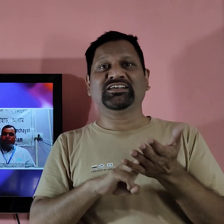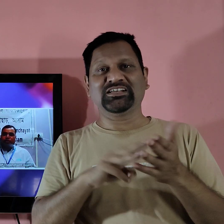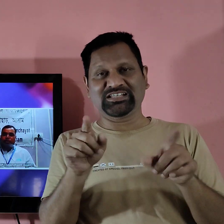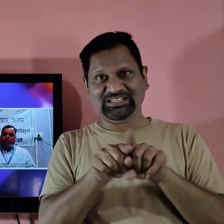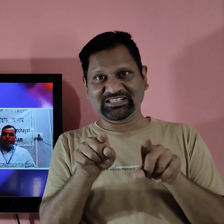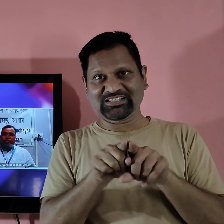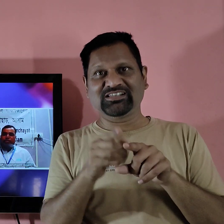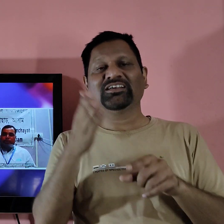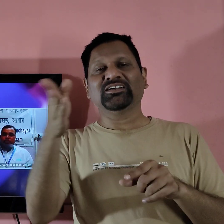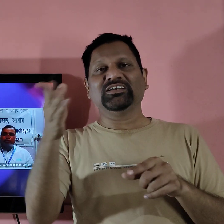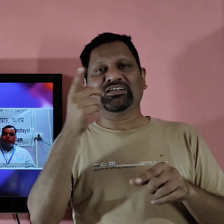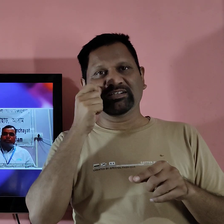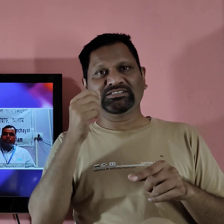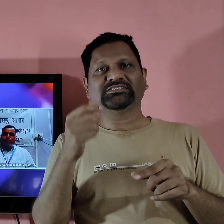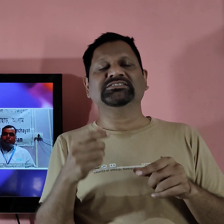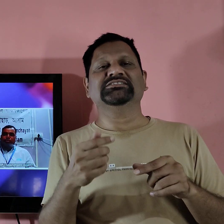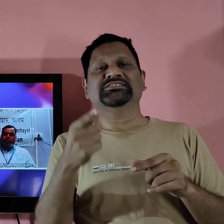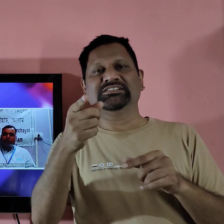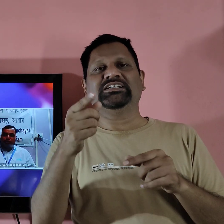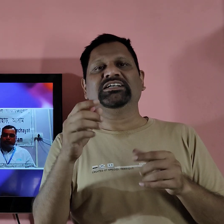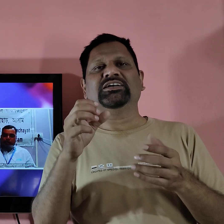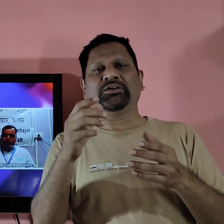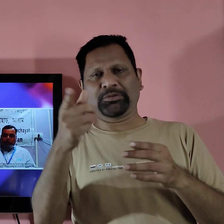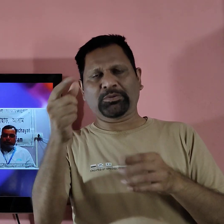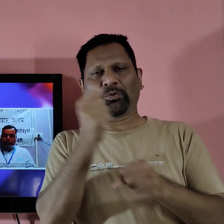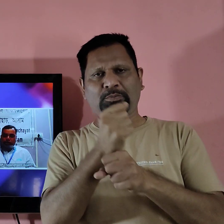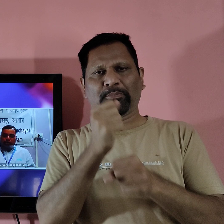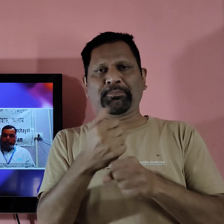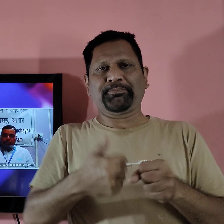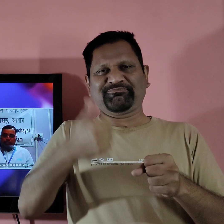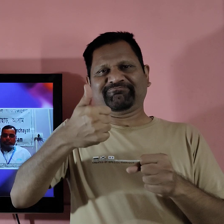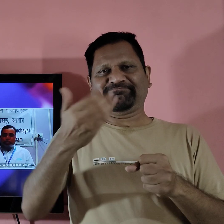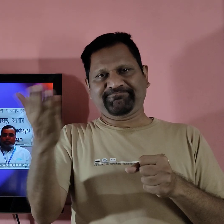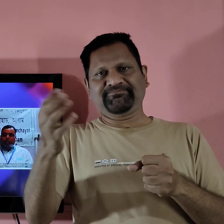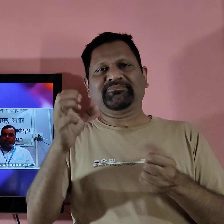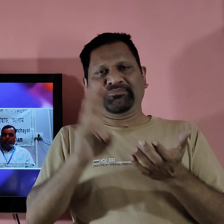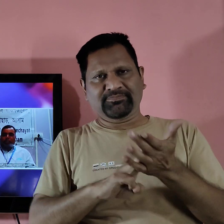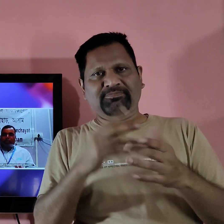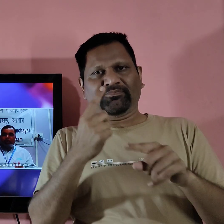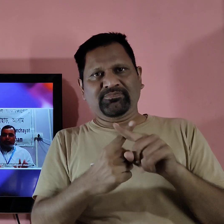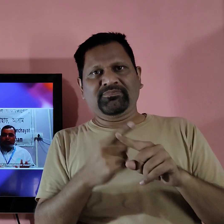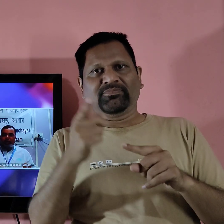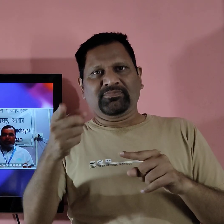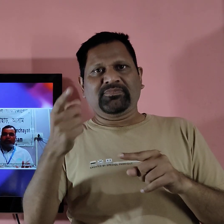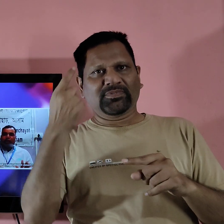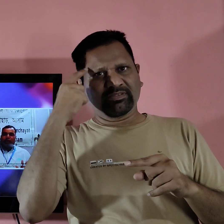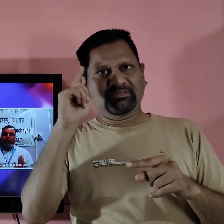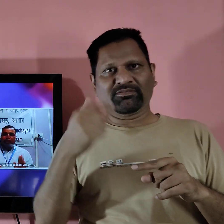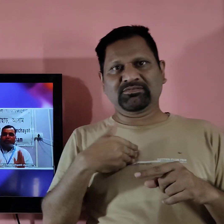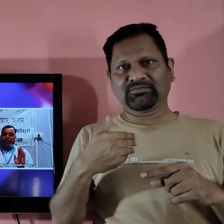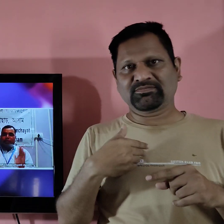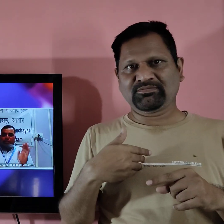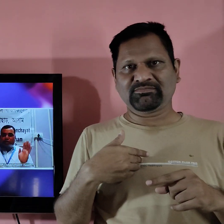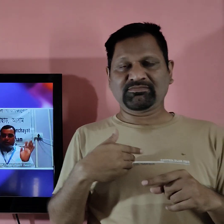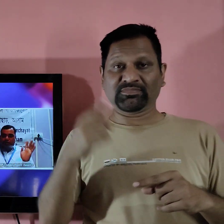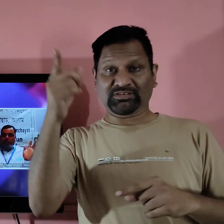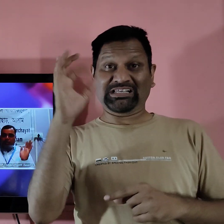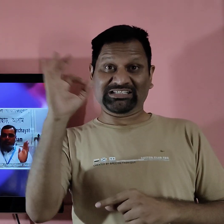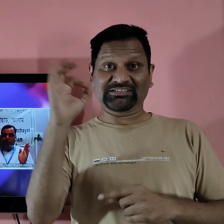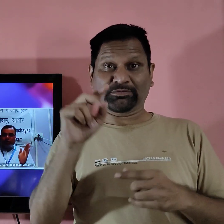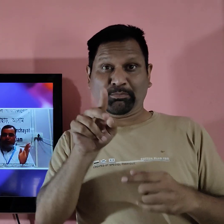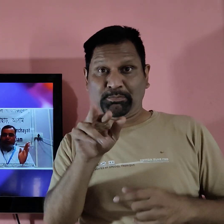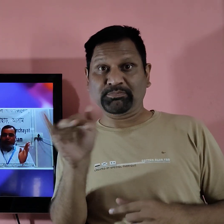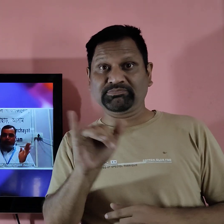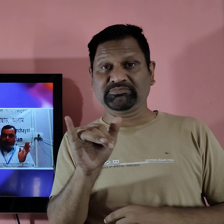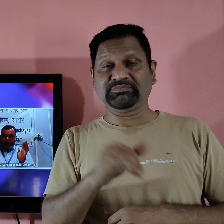सर्बानंद सोनोवाल जी और हेमंत बिश्व शर्मा जी ने और मेरा भलाई करने के लिए